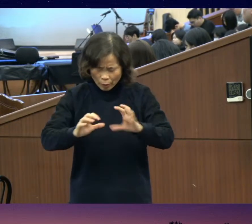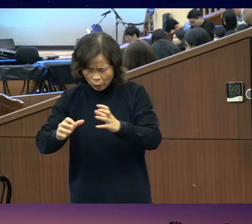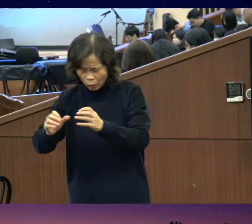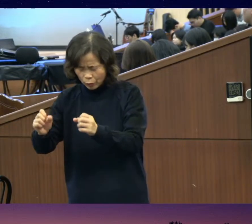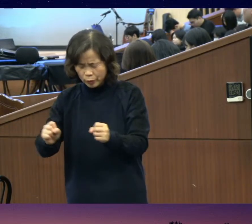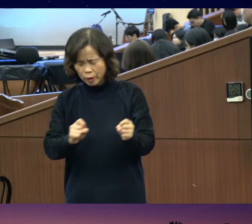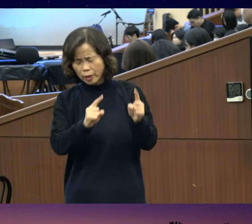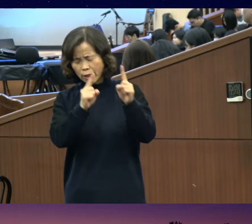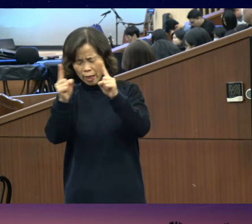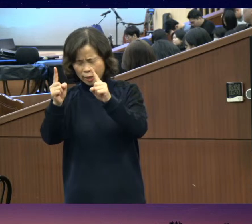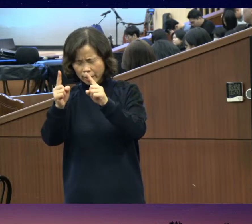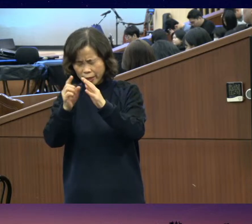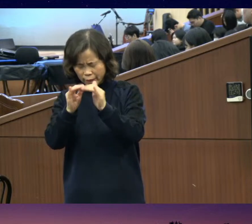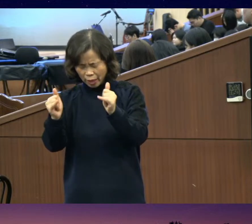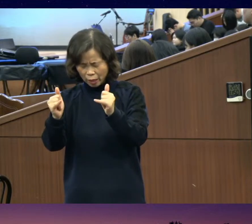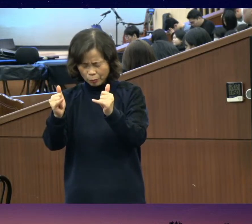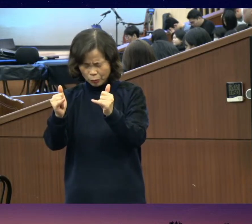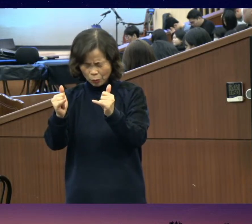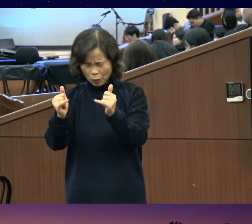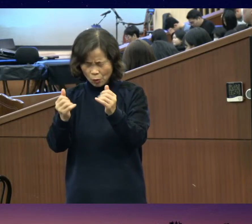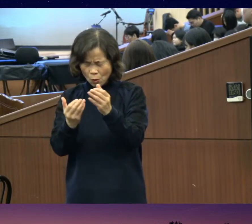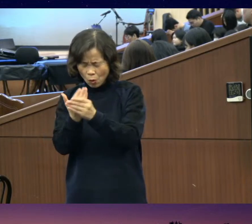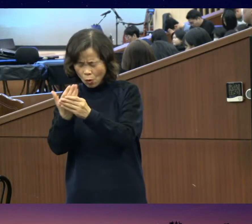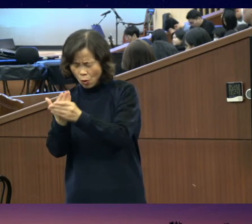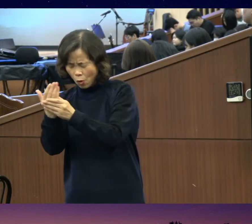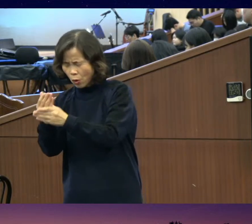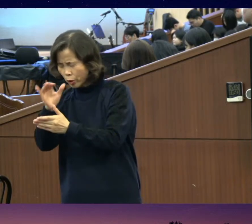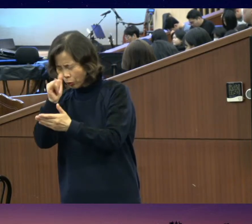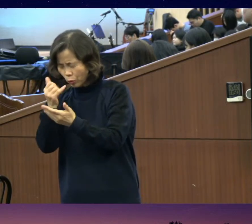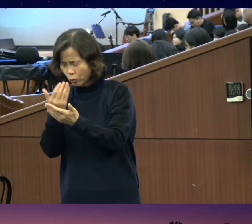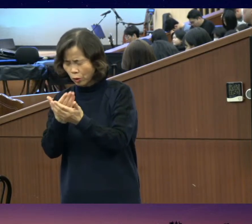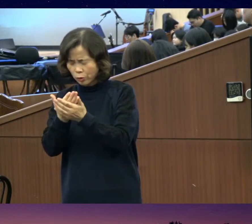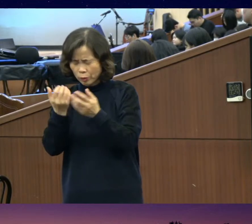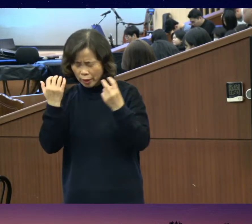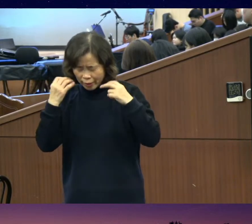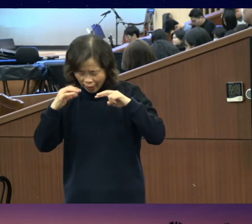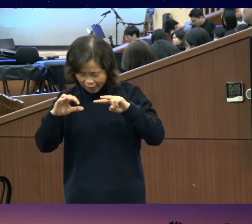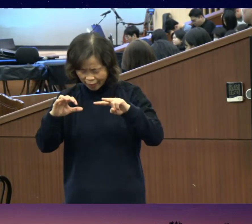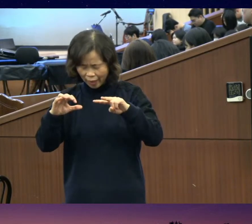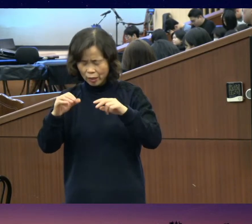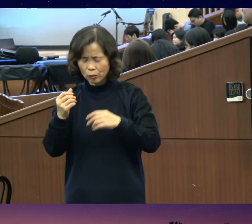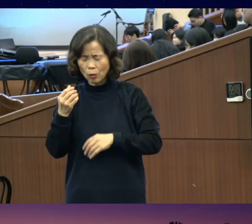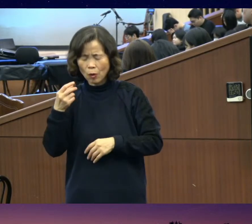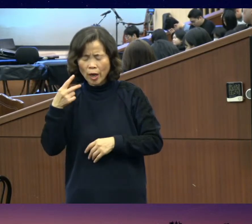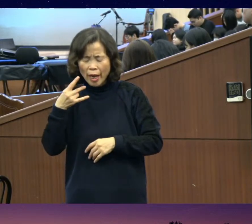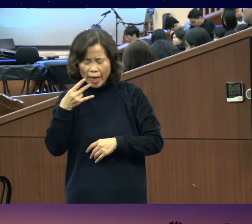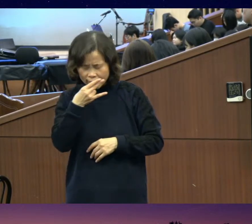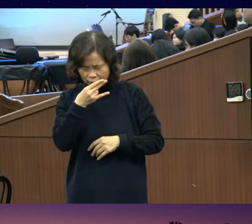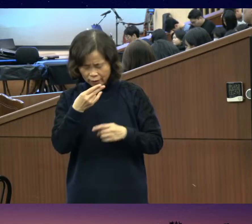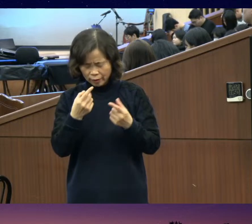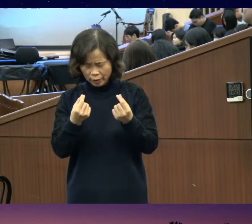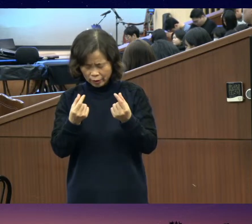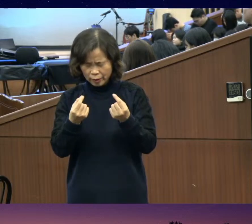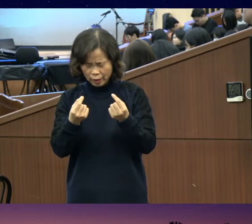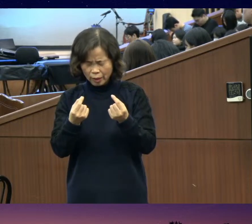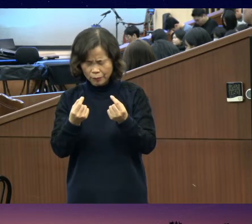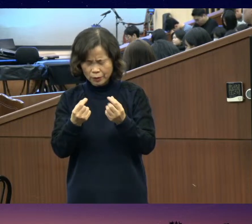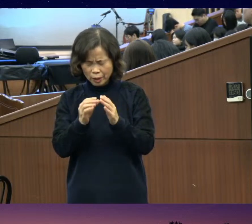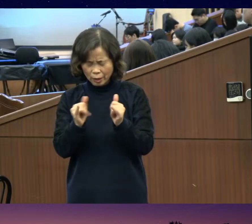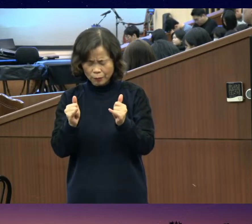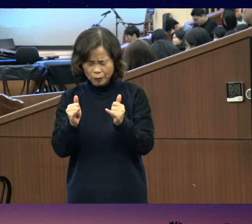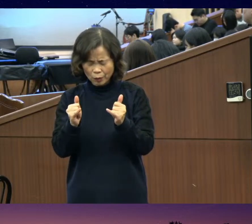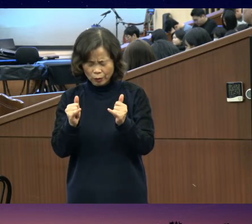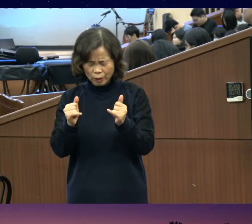사람들 일어나게 하여 주시옵소서. 다니엘과 같은 사람들이, 에스더와 같은 사람들이 일어나게 하여 주셔서 하나님,